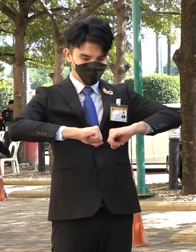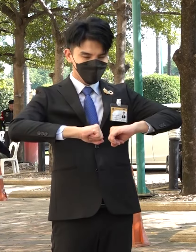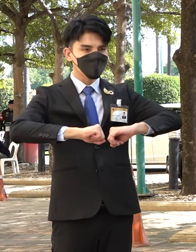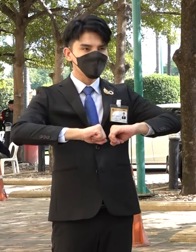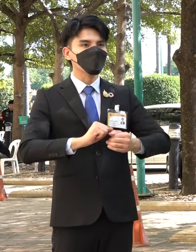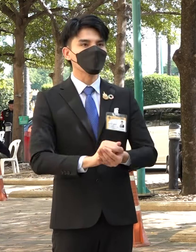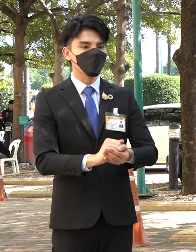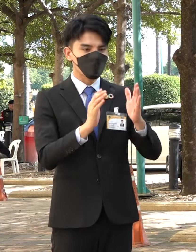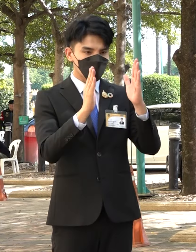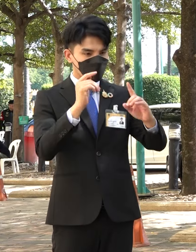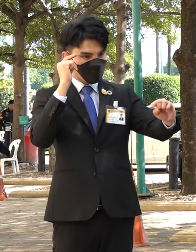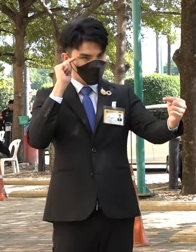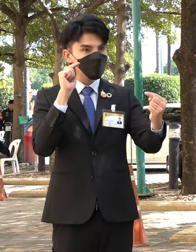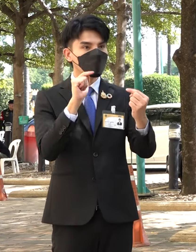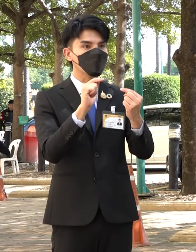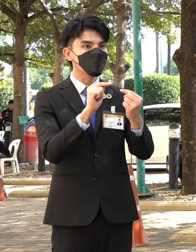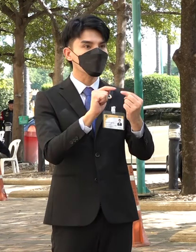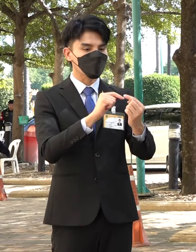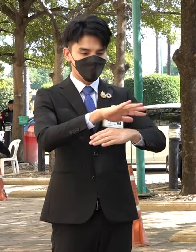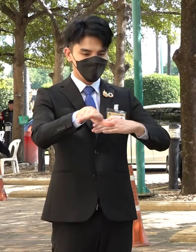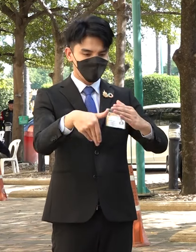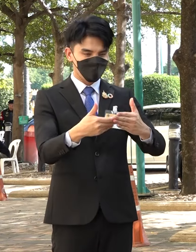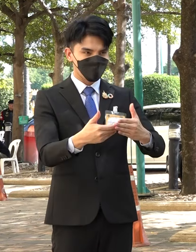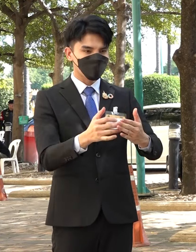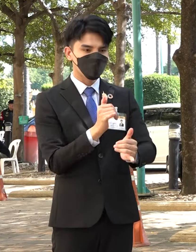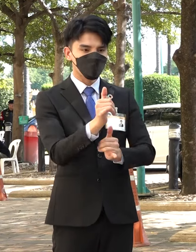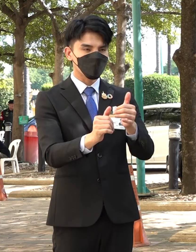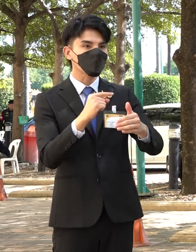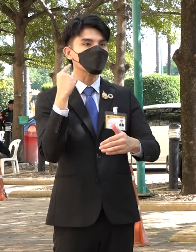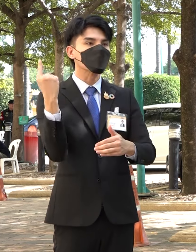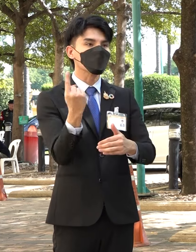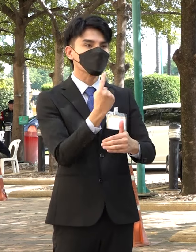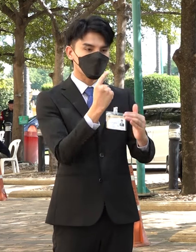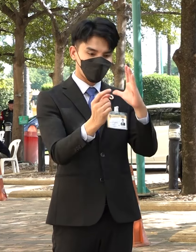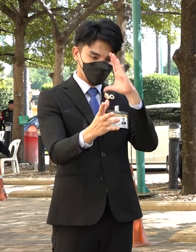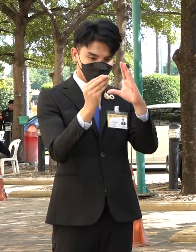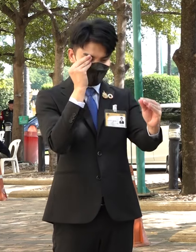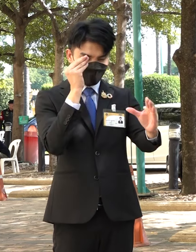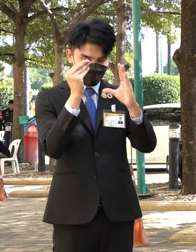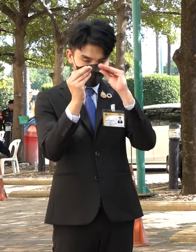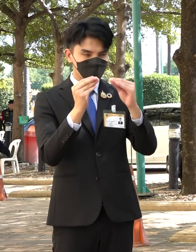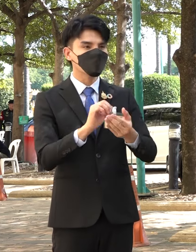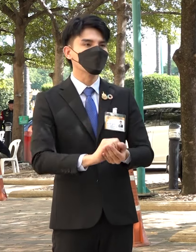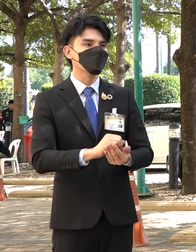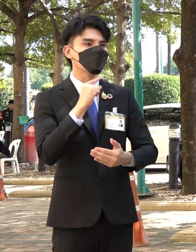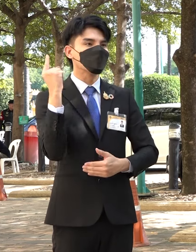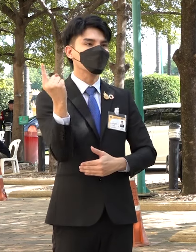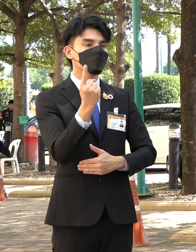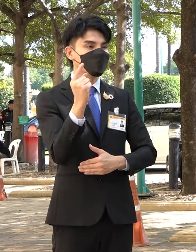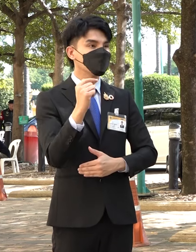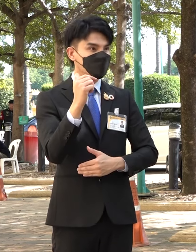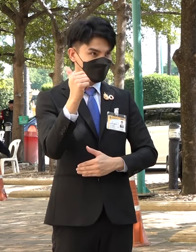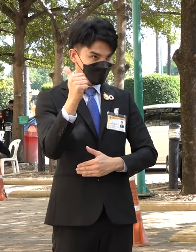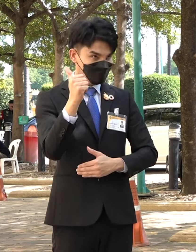ให้กับพี่น้องกลุ่มเป้าหมายที่เราพูดถึงนะครับในการเข้าไปได้ศึกษาแล้วก็ไปทัศนศึกษาใน